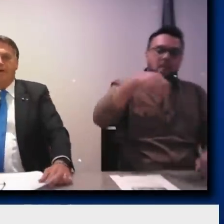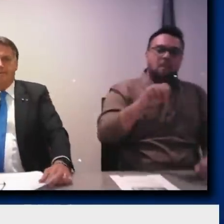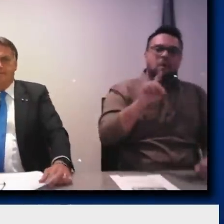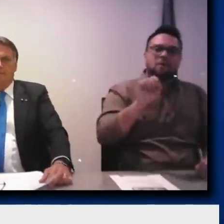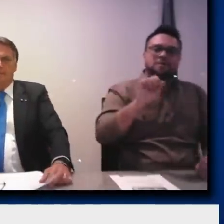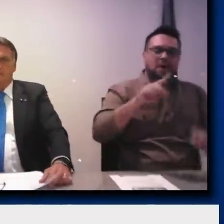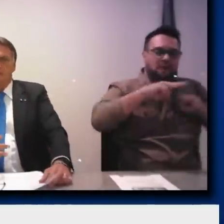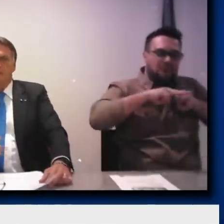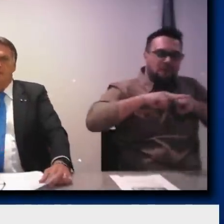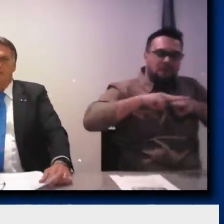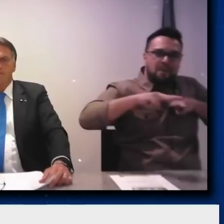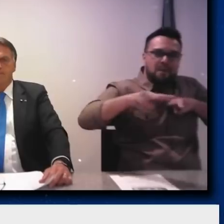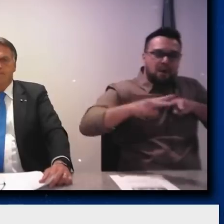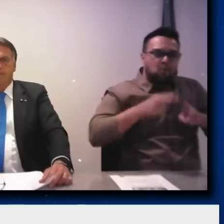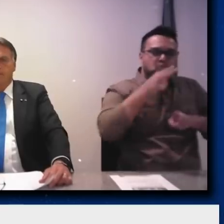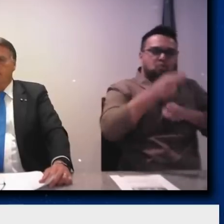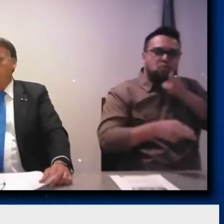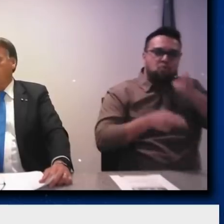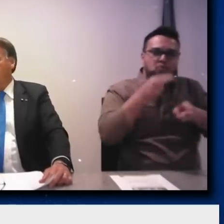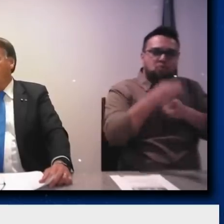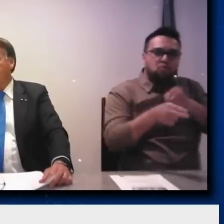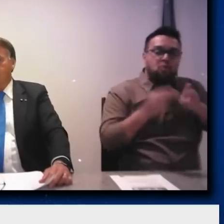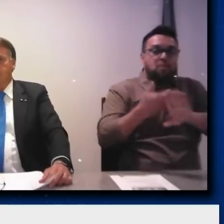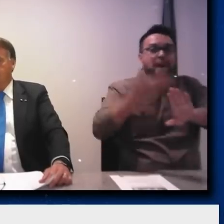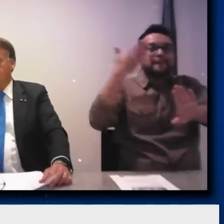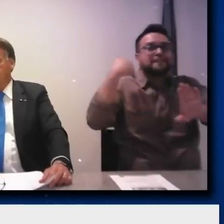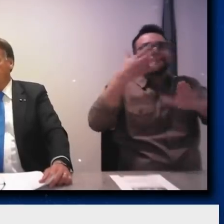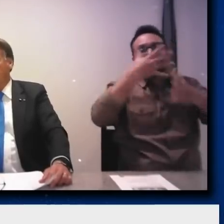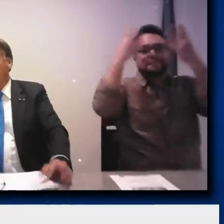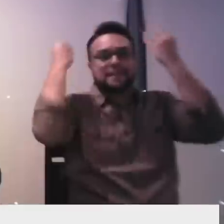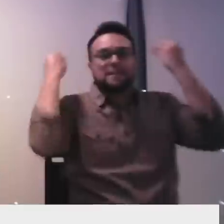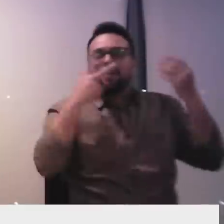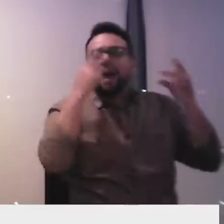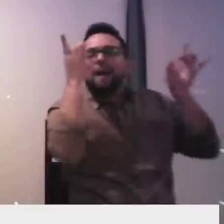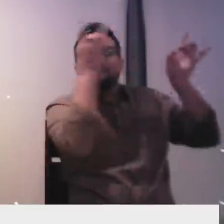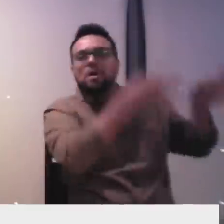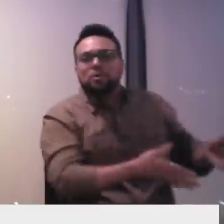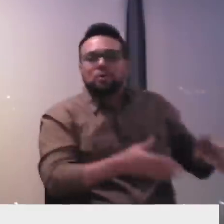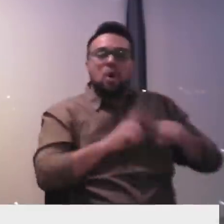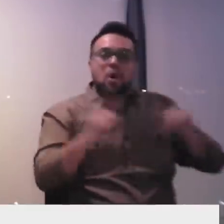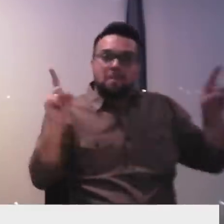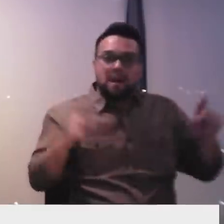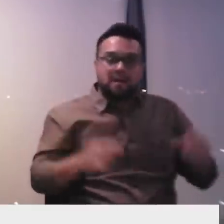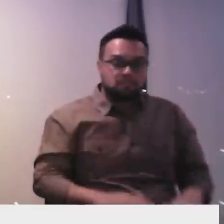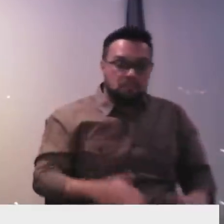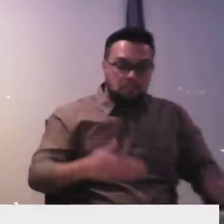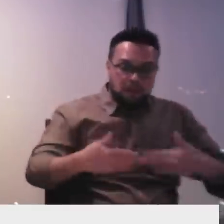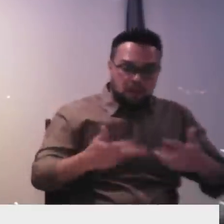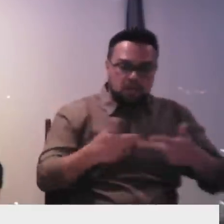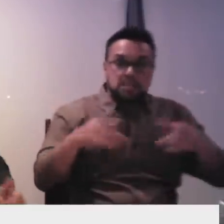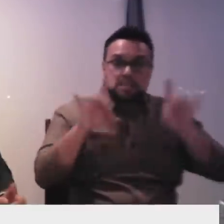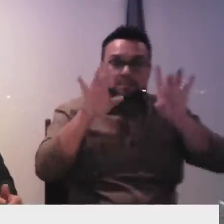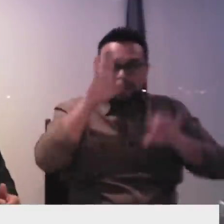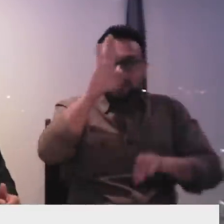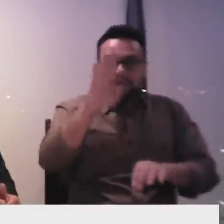que chega agora. Continuamos acompanhando a live semanal do presidente Jair Bolsonaro. Mercadorias, em especial do agronegócio,